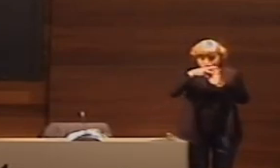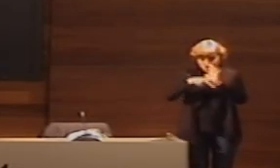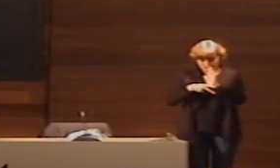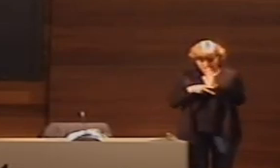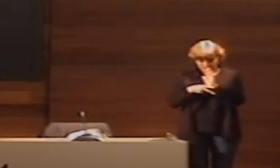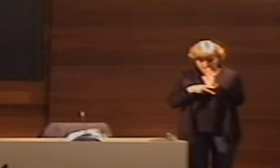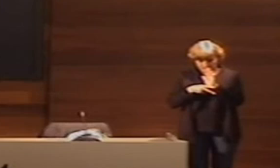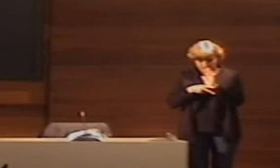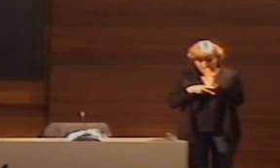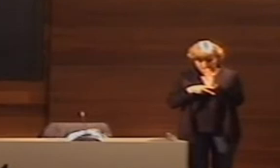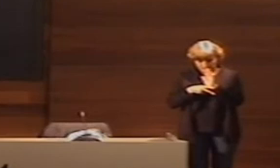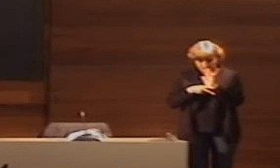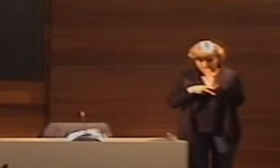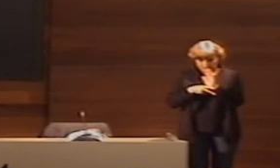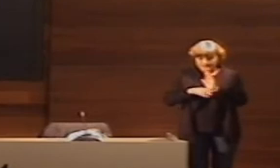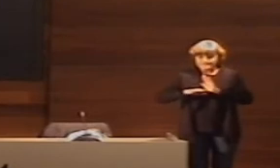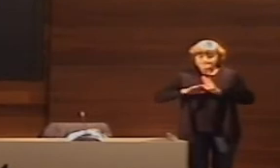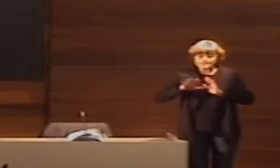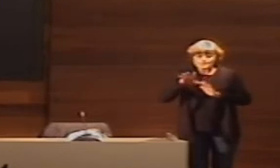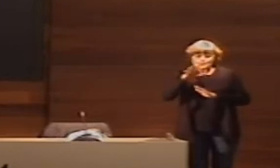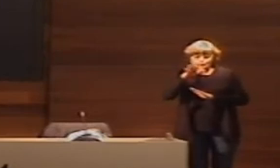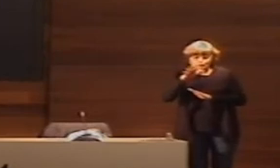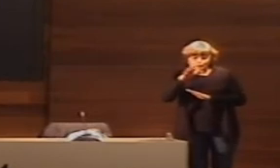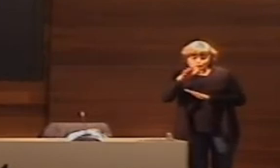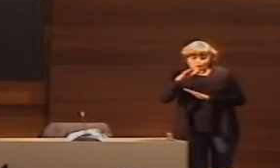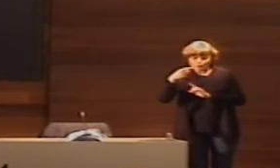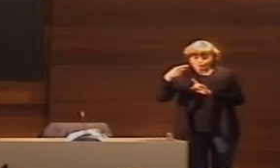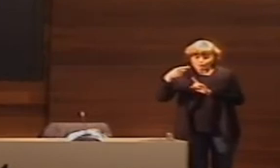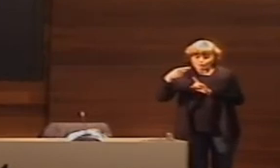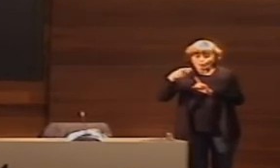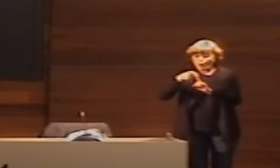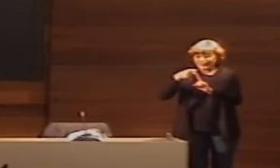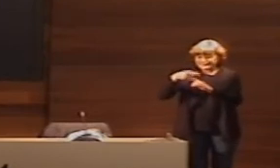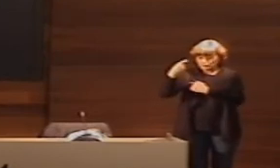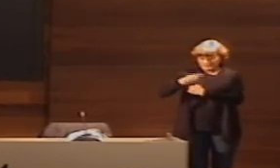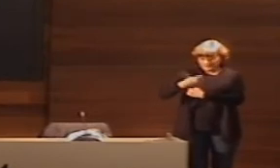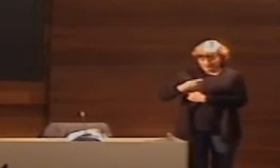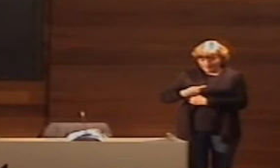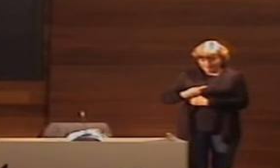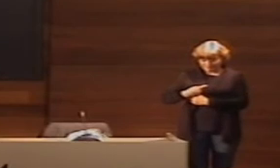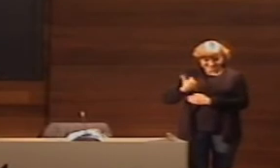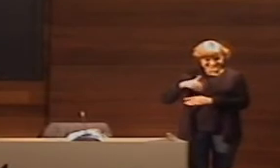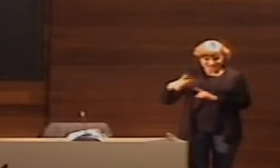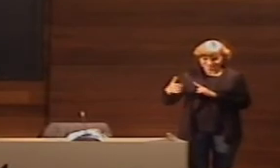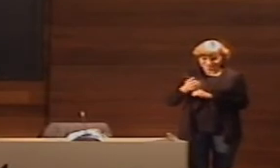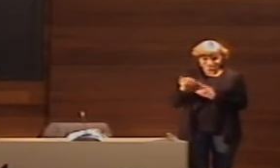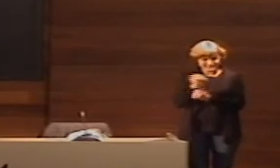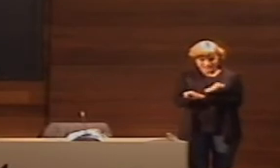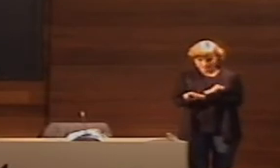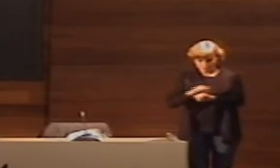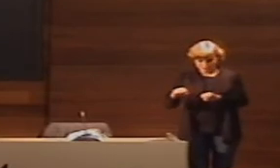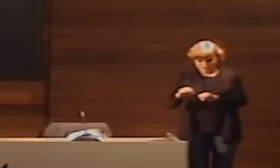Y su sentido porque no vas a poder alcanzar los objetivos solamente con una apuesta mucho más decidida que por el